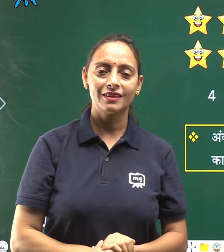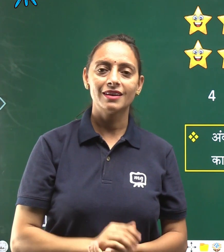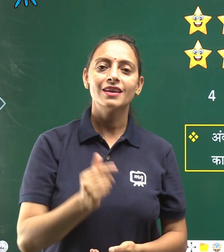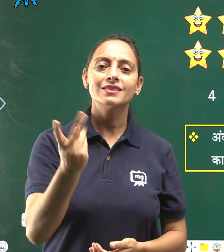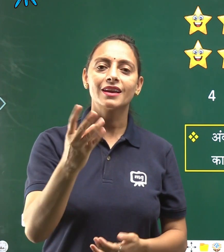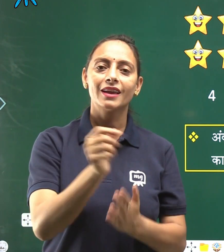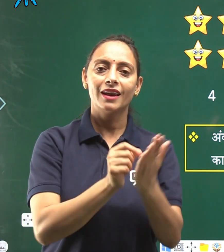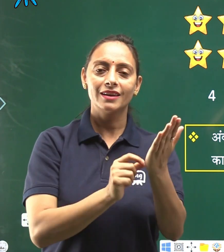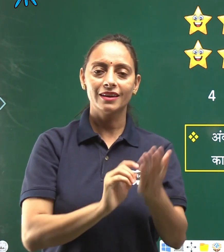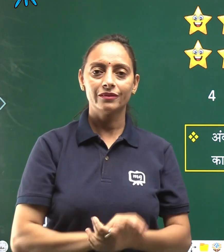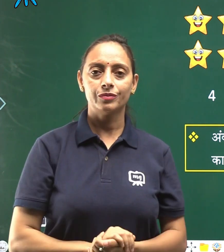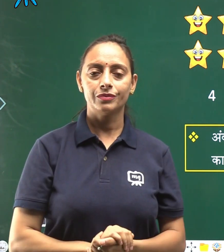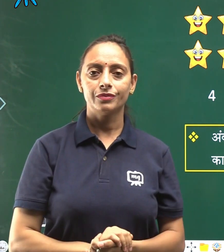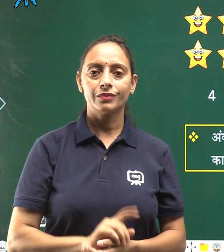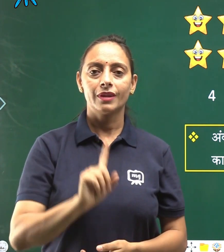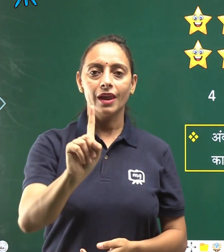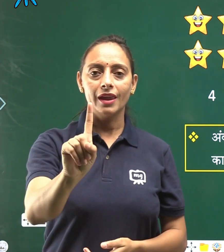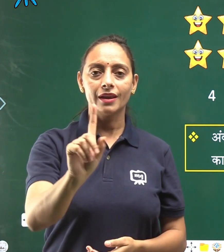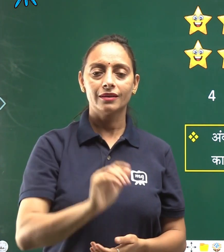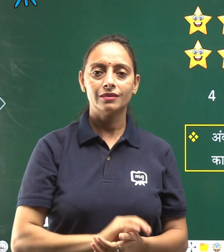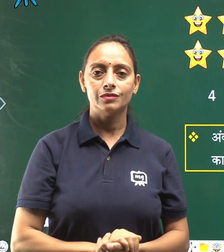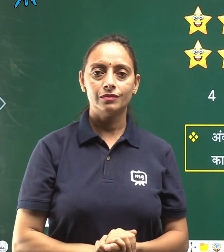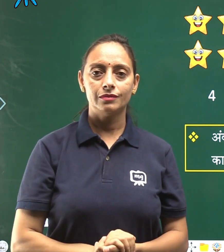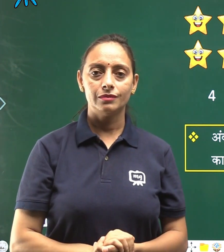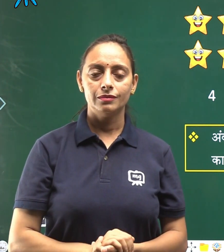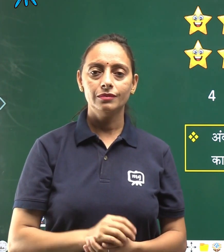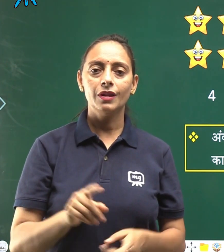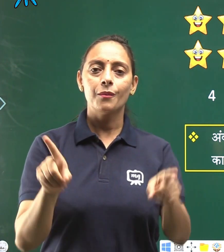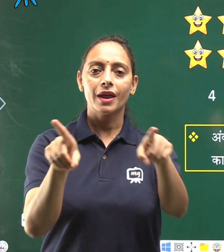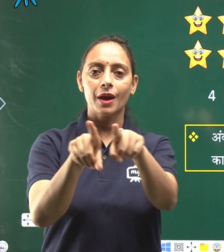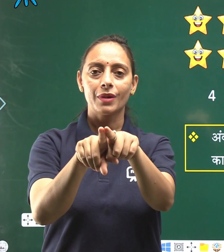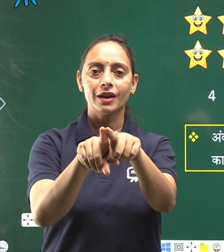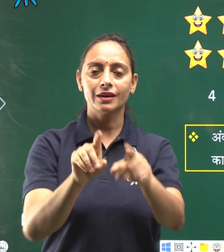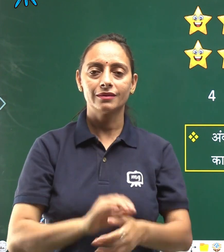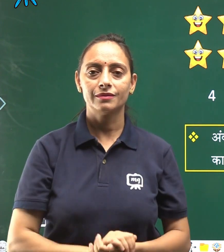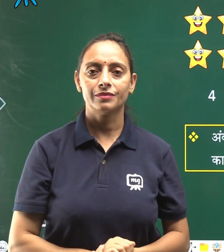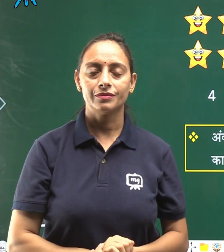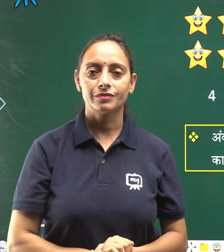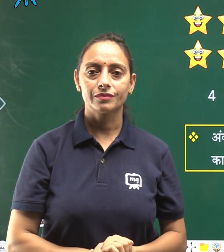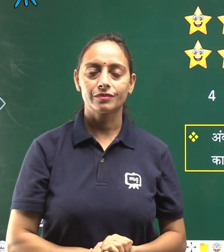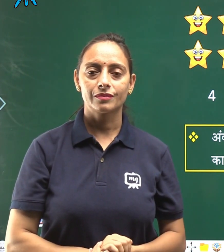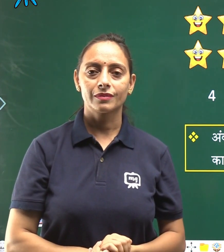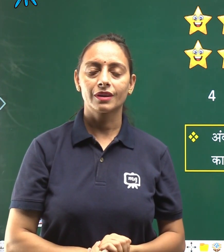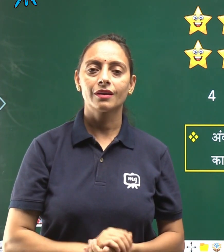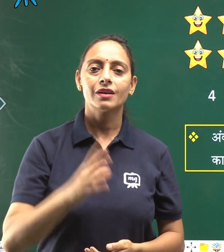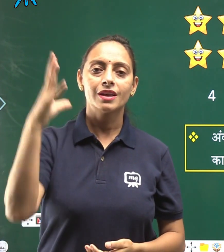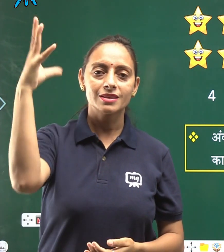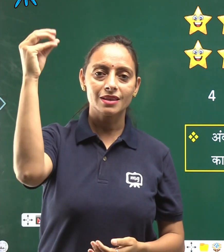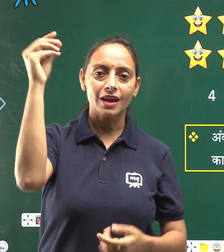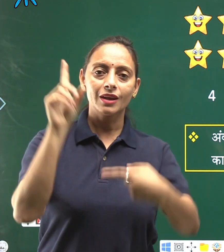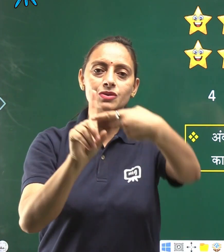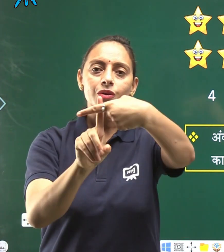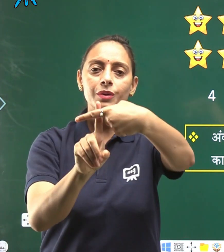संख्या लिखी 1 बराबर, ये सितारे जोड़ने पर कितने हो